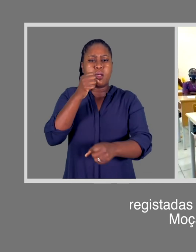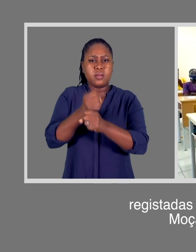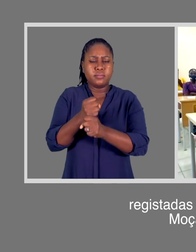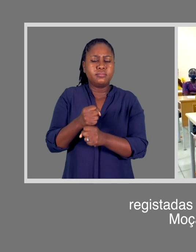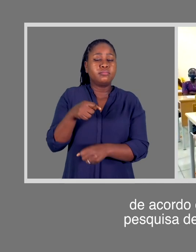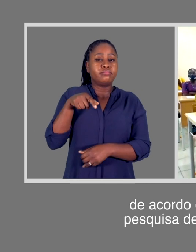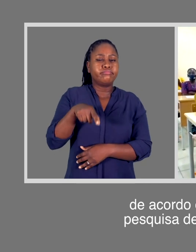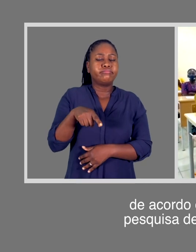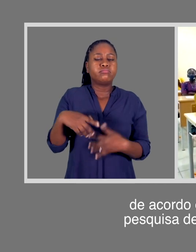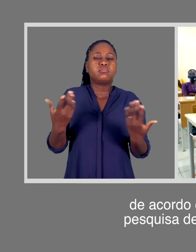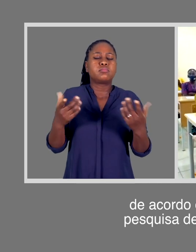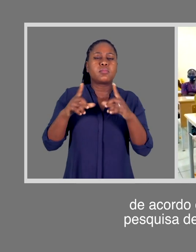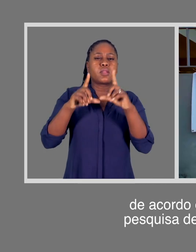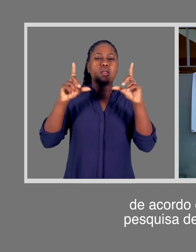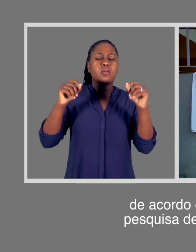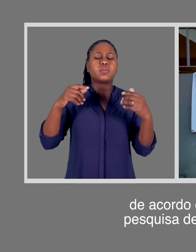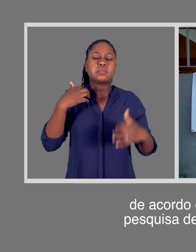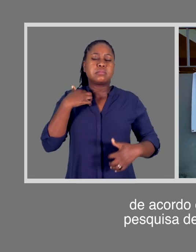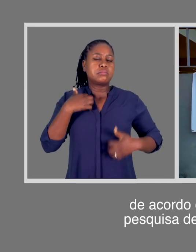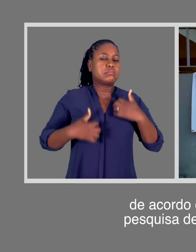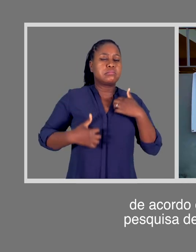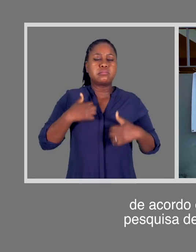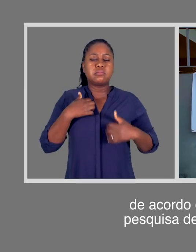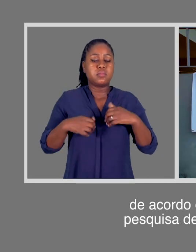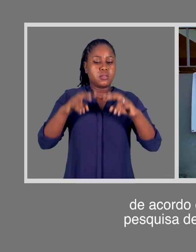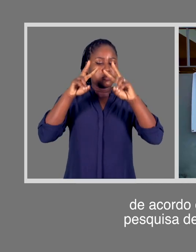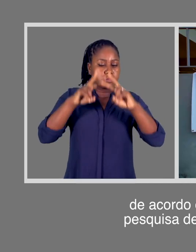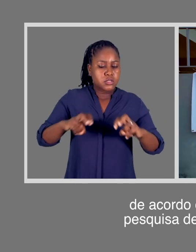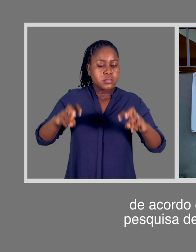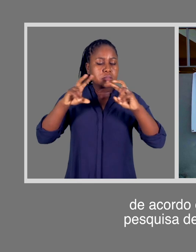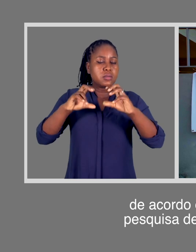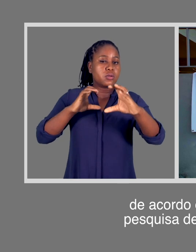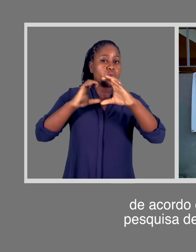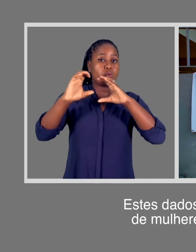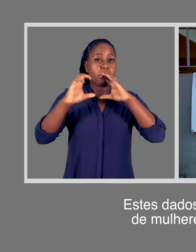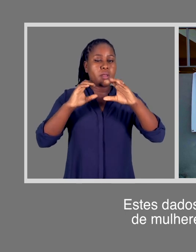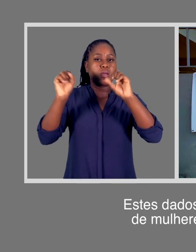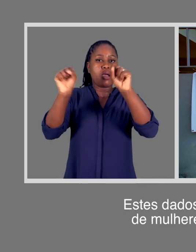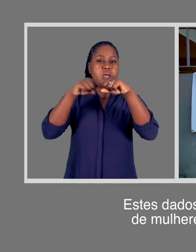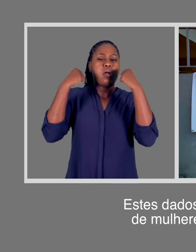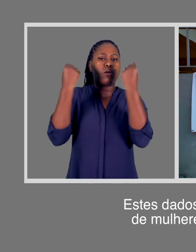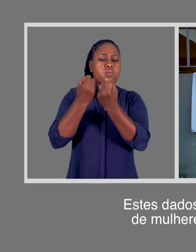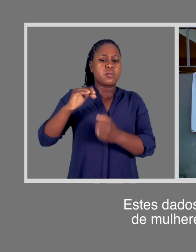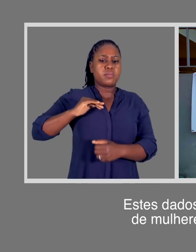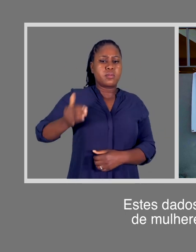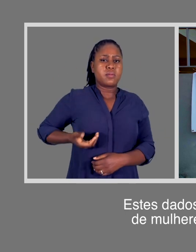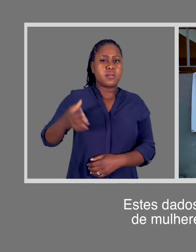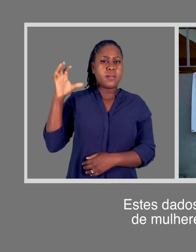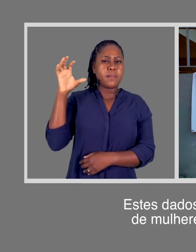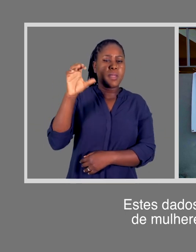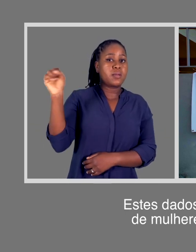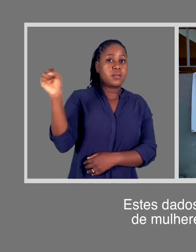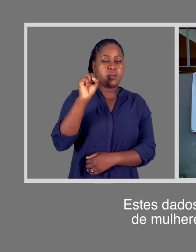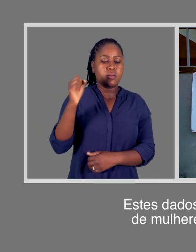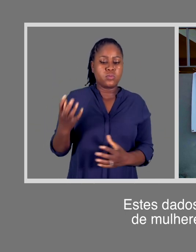este ano, de acordo com o Centro de Estudos e Pesquisas de Comunicação Sacalecânia. Estes dados preocupam a